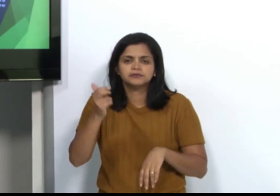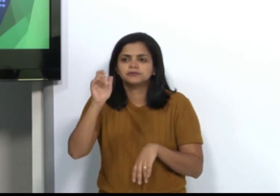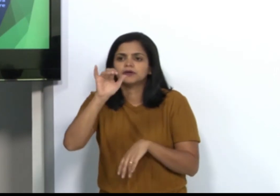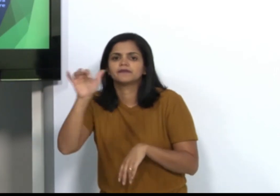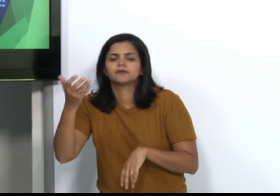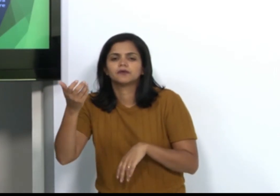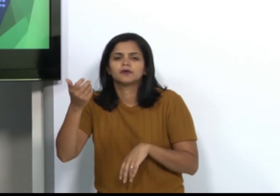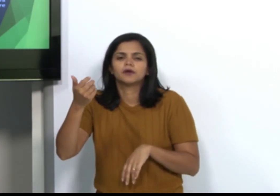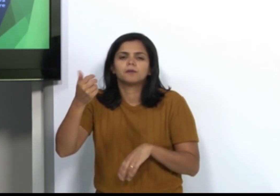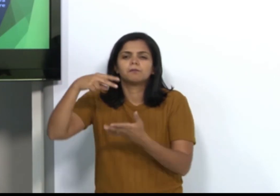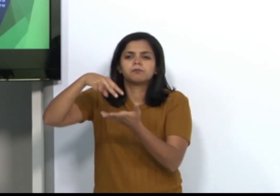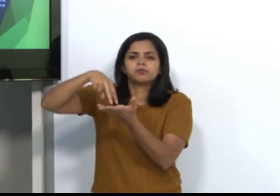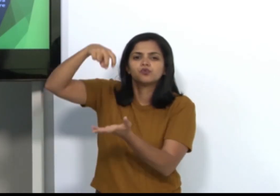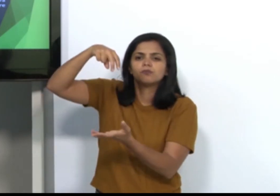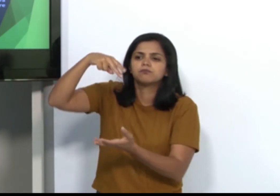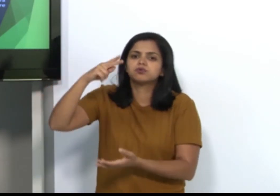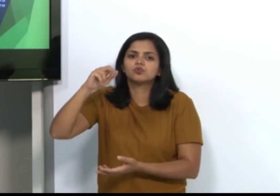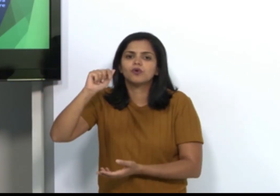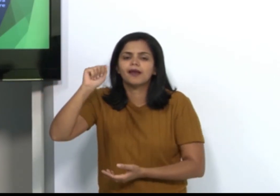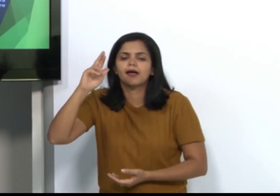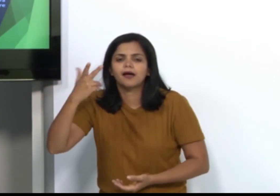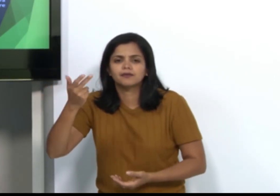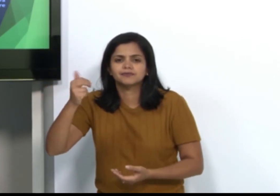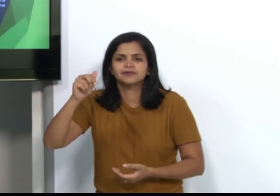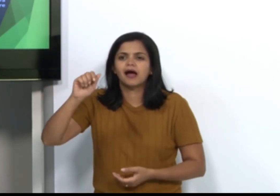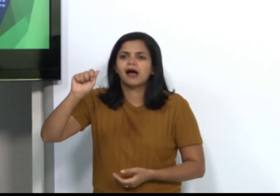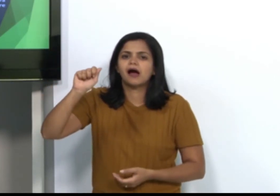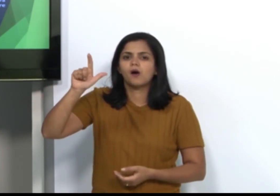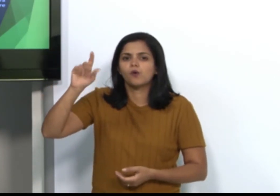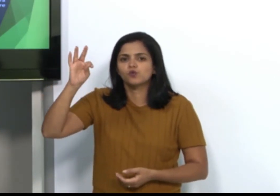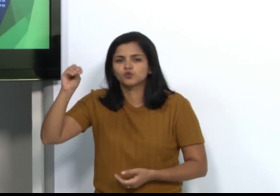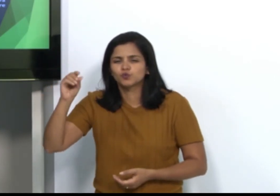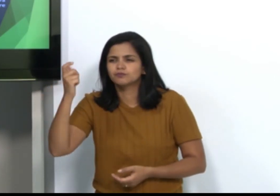Por exemplo, o sinal andar, pular,